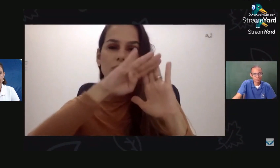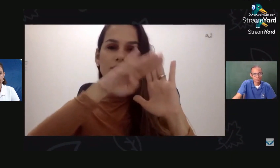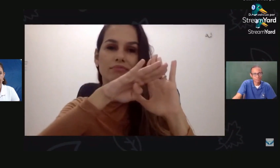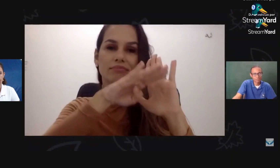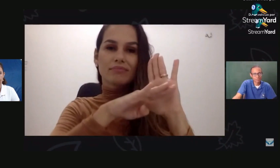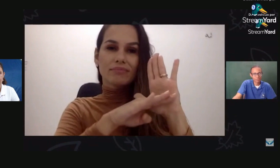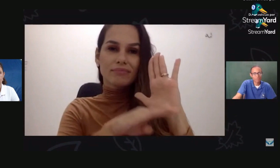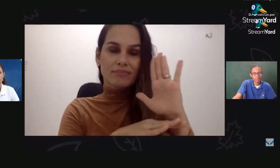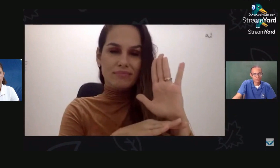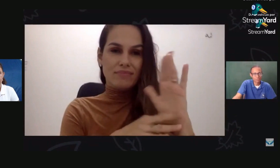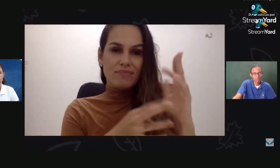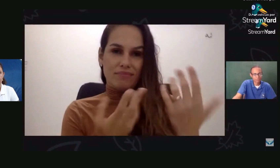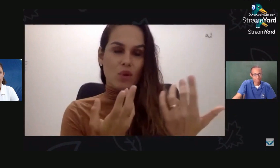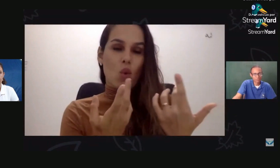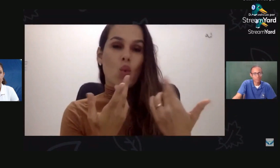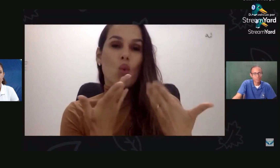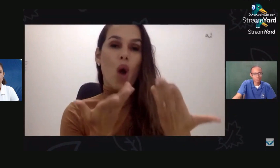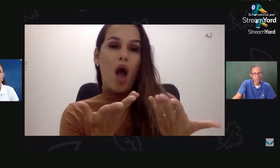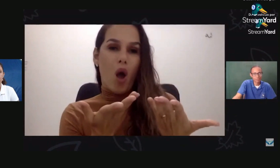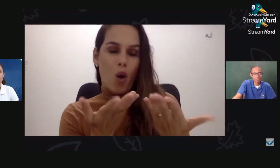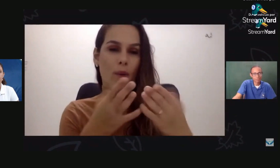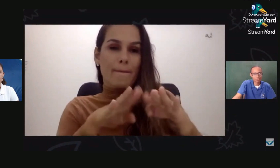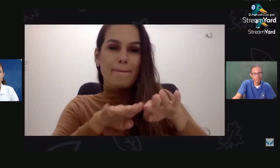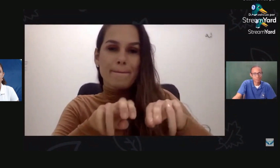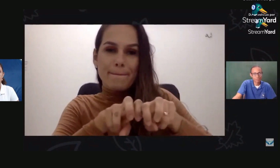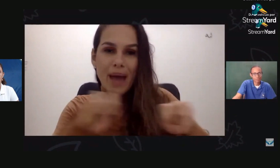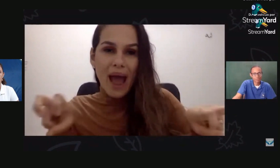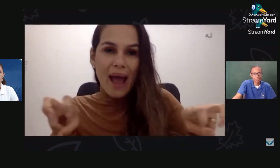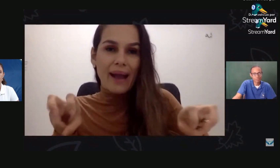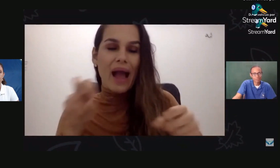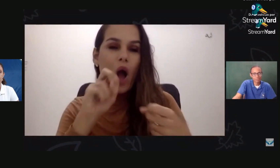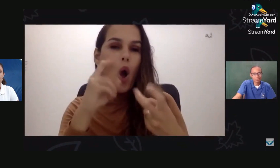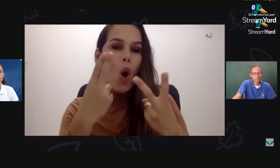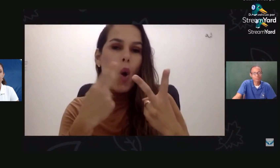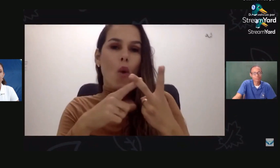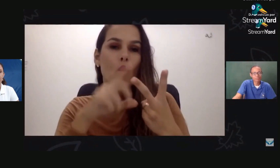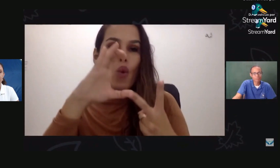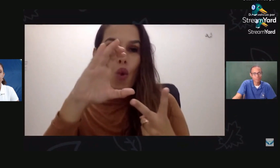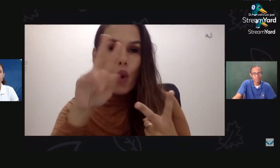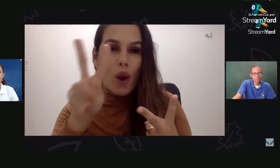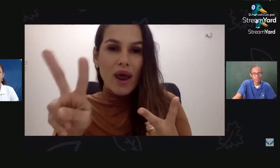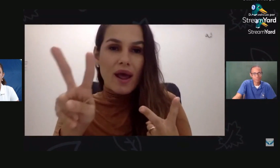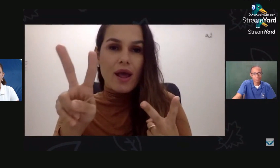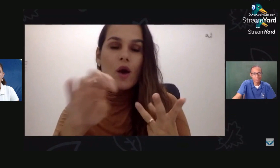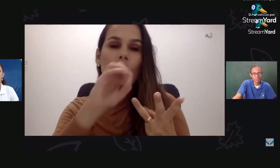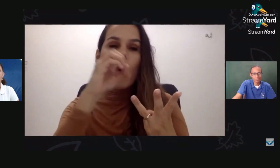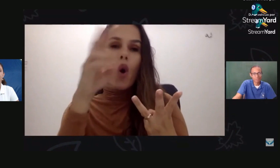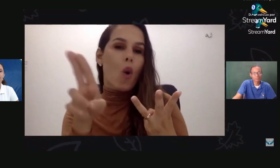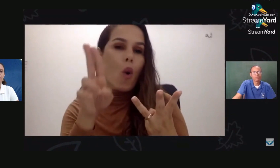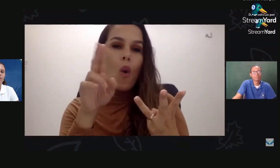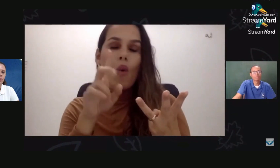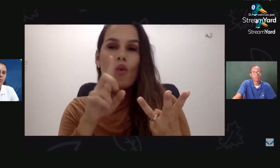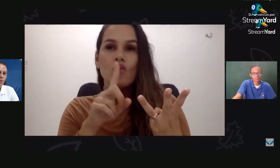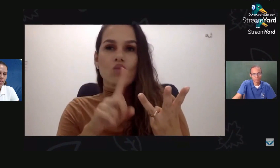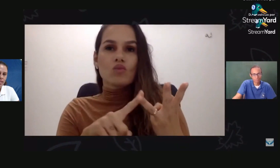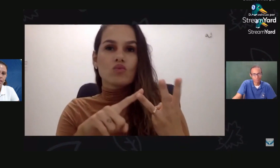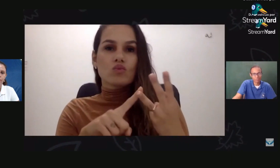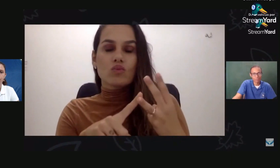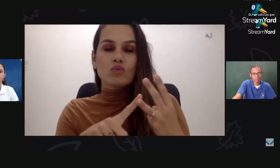instituição a se organizar mesmo, ver essas normas, né, fazer uma banca, ver